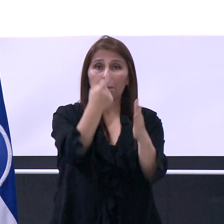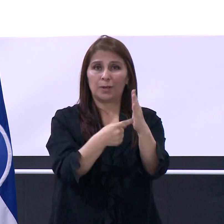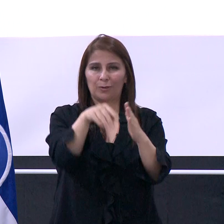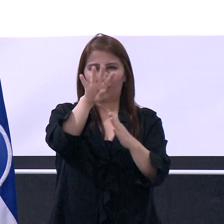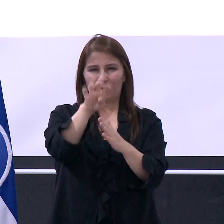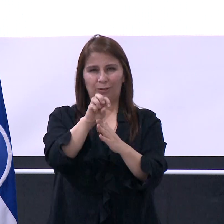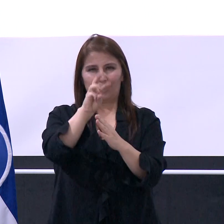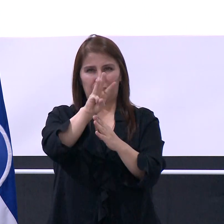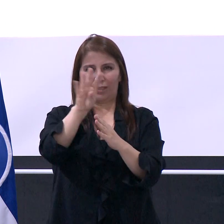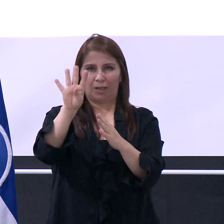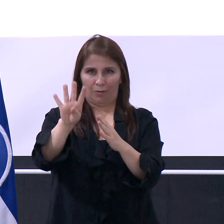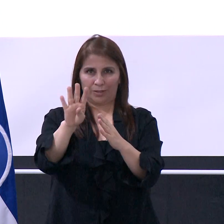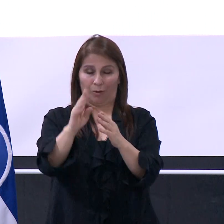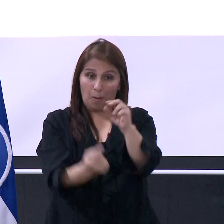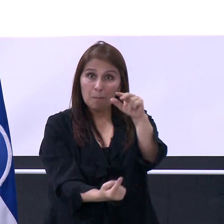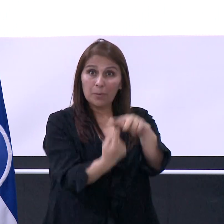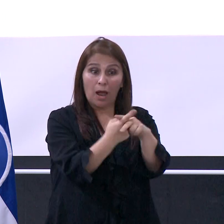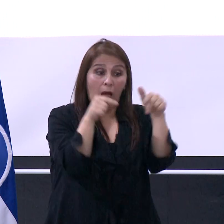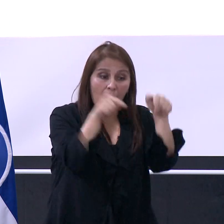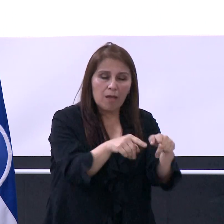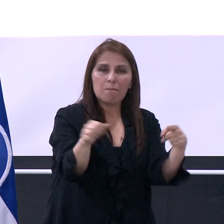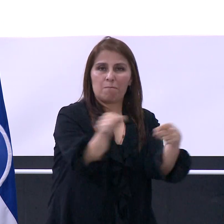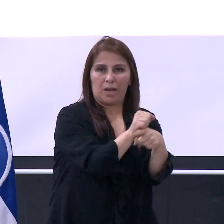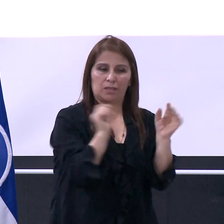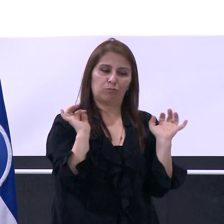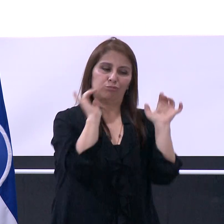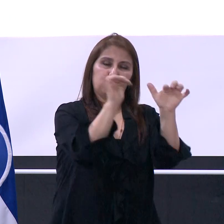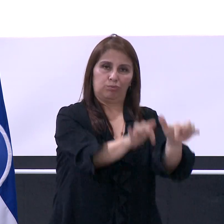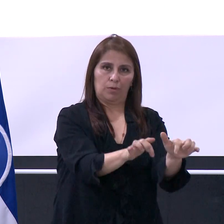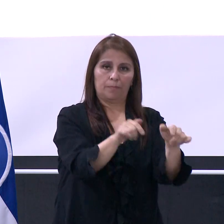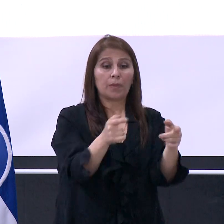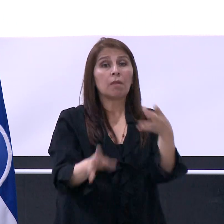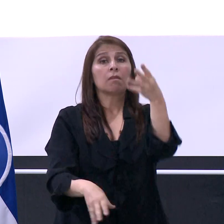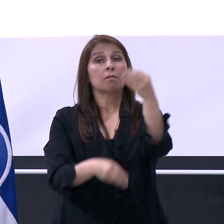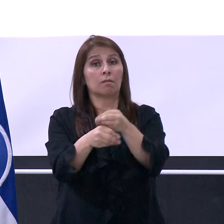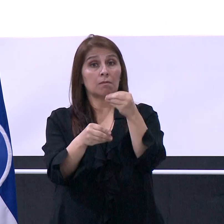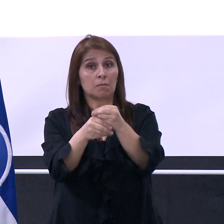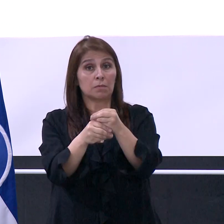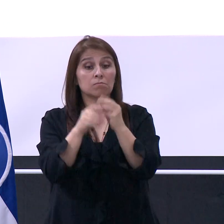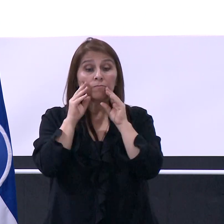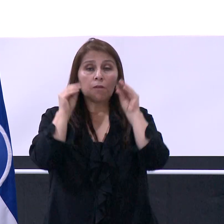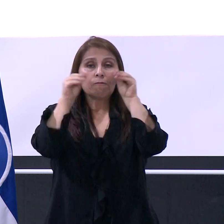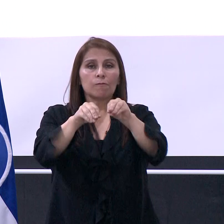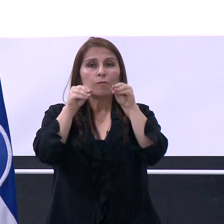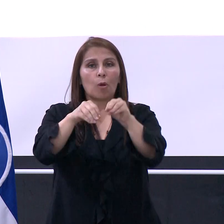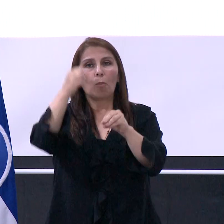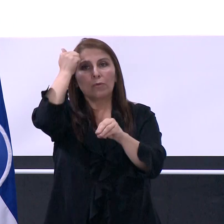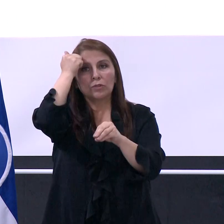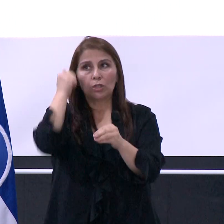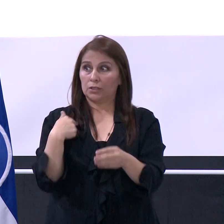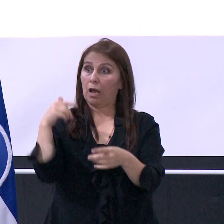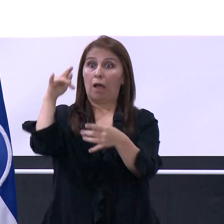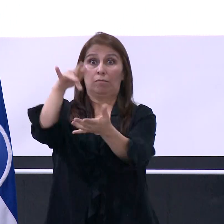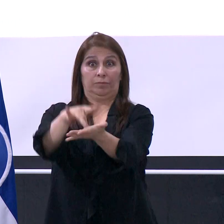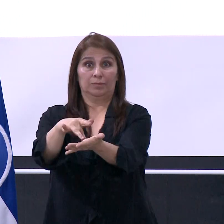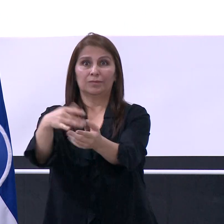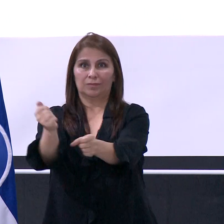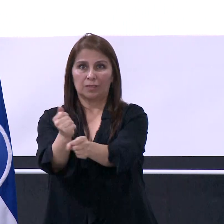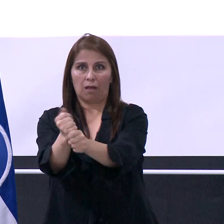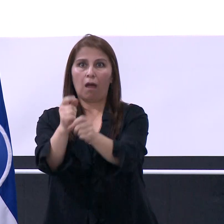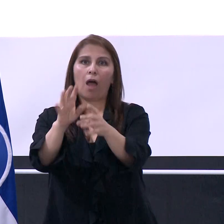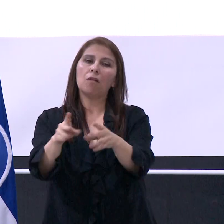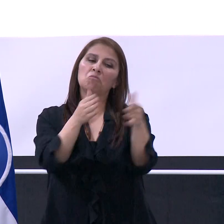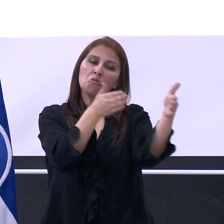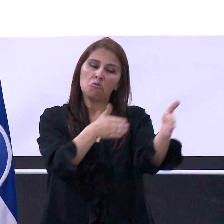prácticas además tenía las dependencias que se encargaban de la formación de los maestros en ejercicio cursos